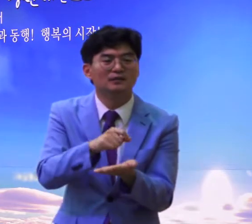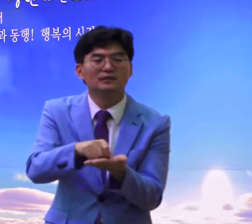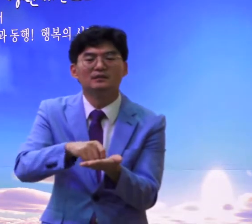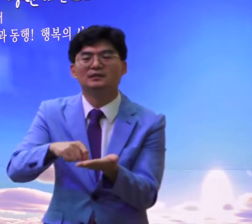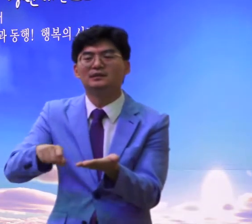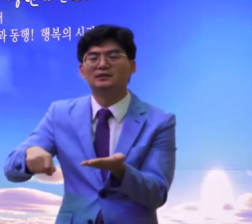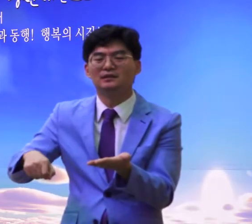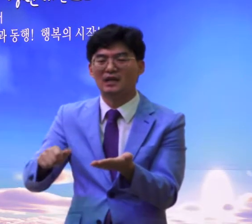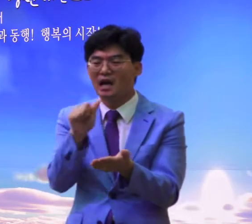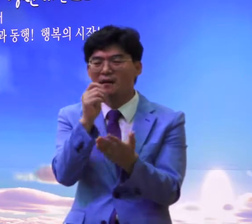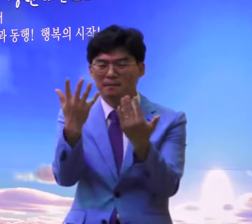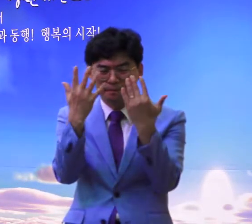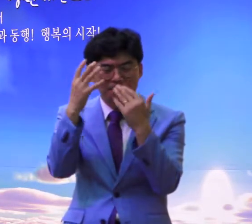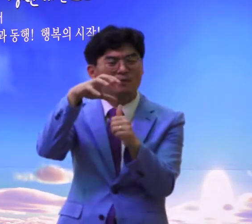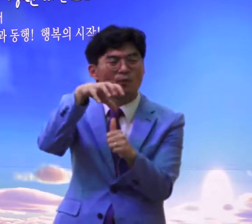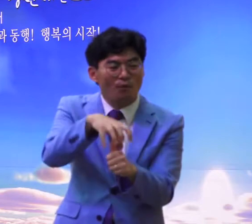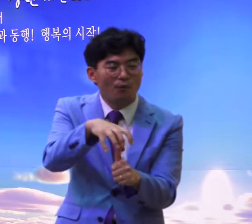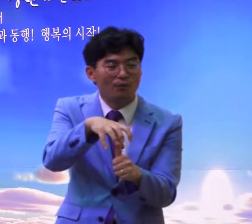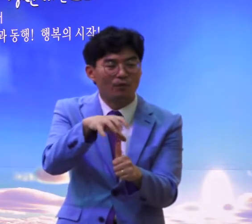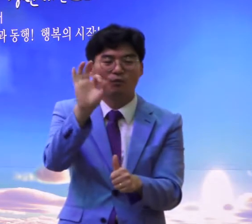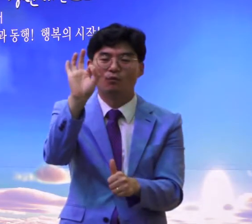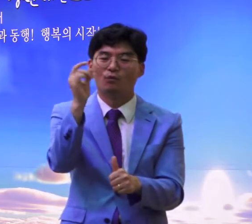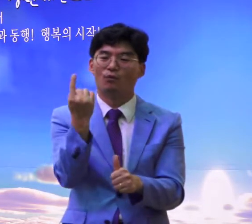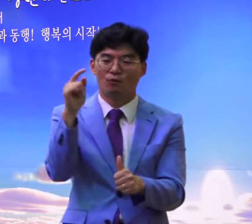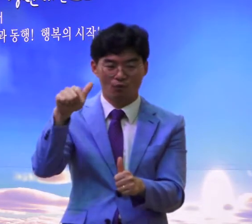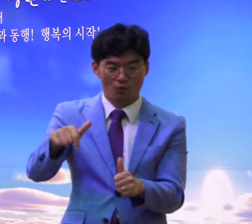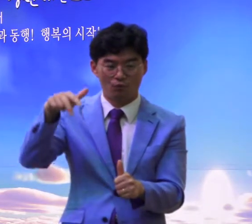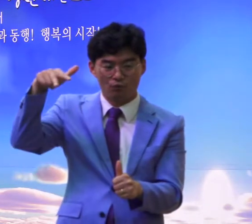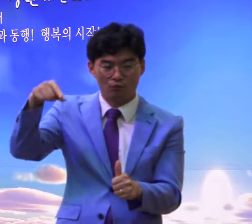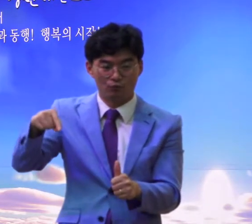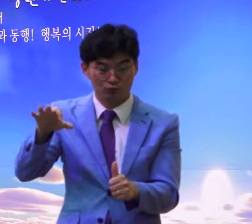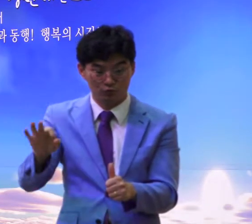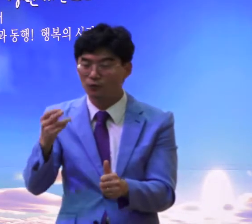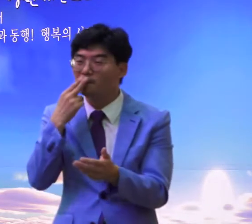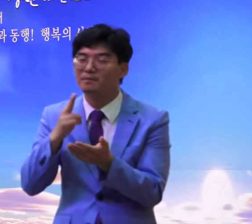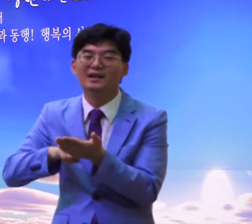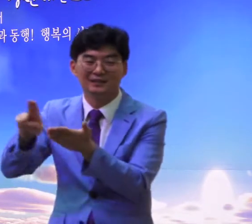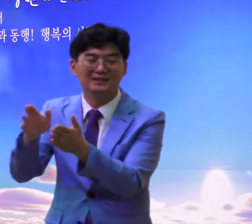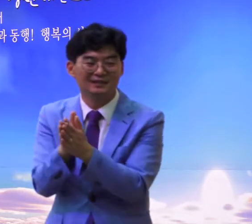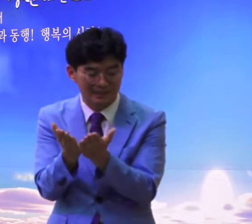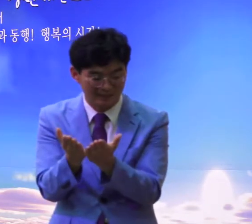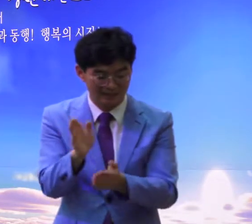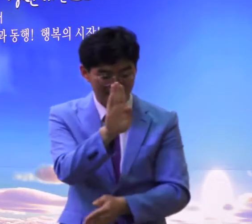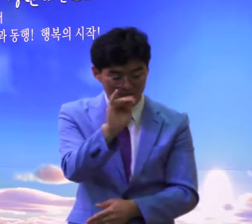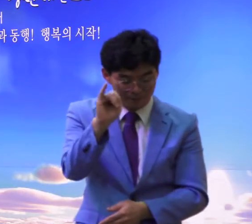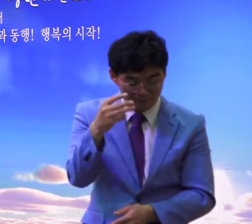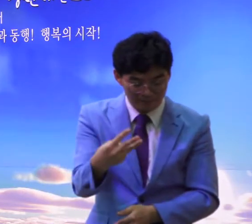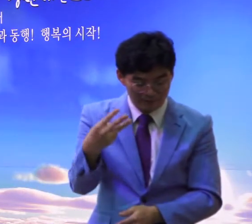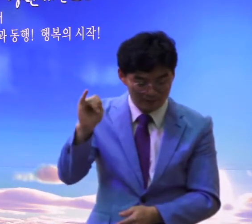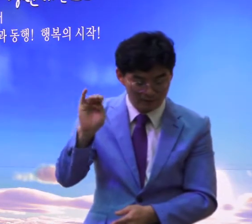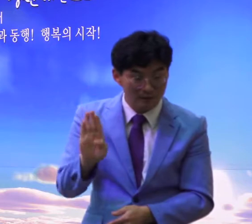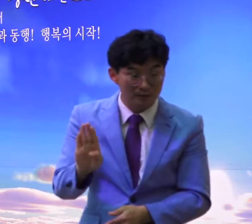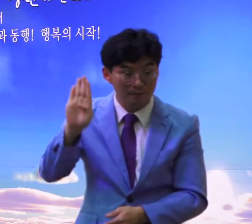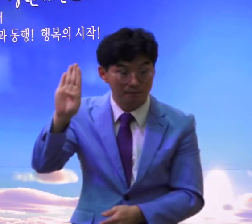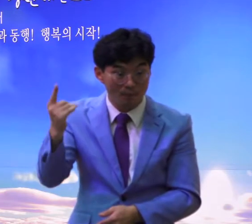바울이 로마 감옥에 갇혀 있을 때에 이 빌립보서를 썼는데요. 여러분 나중에 한번 빌립보서를 천천히